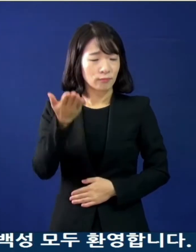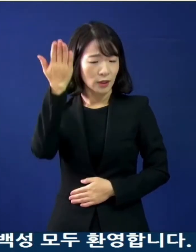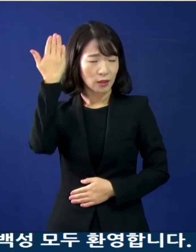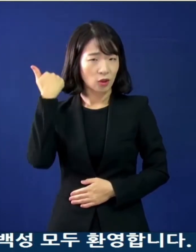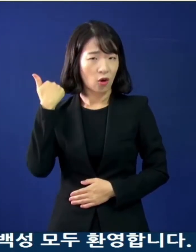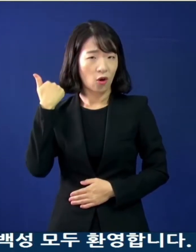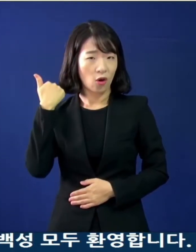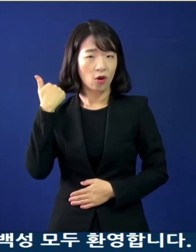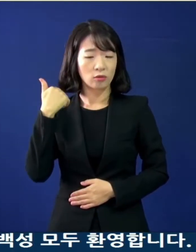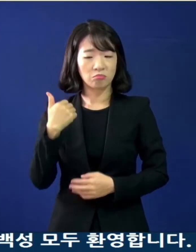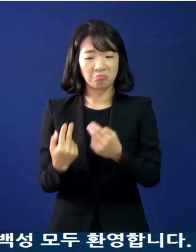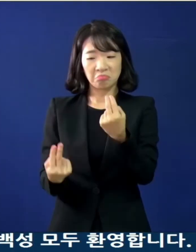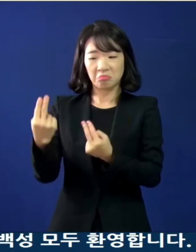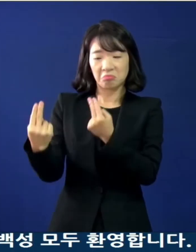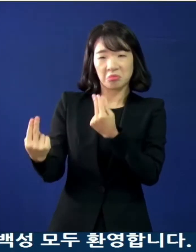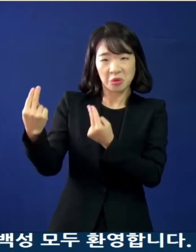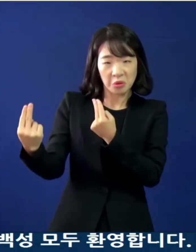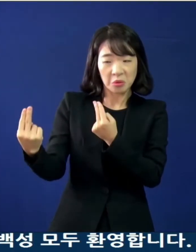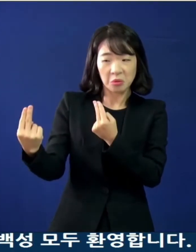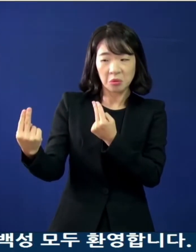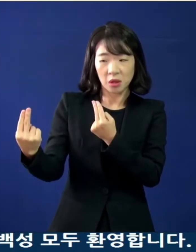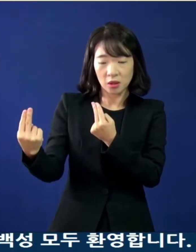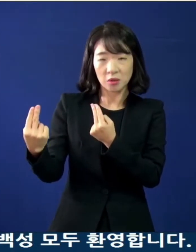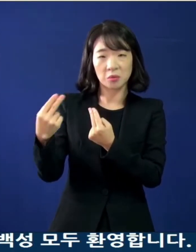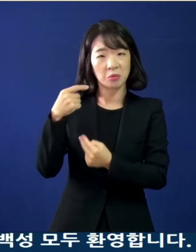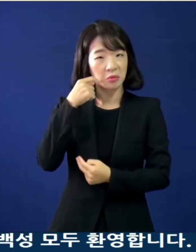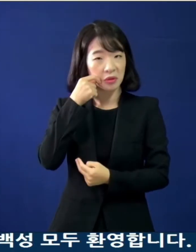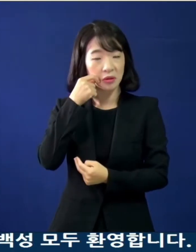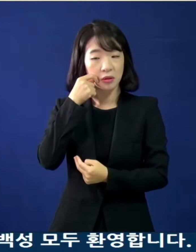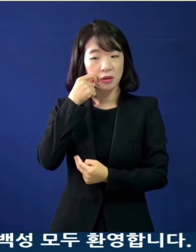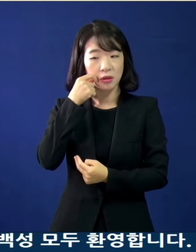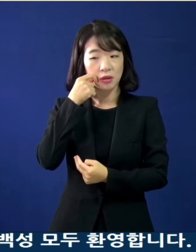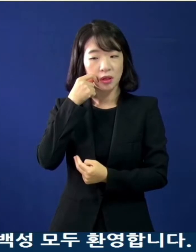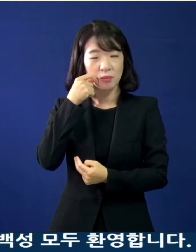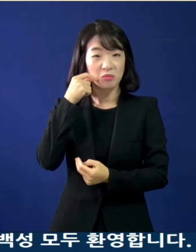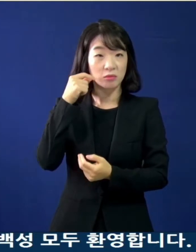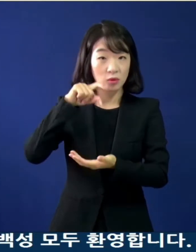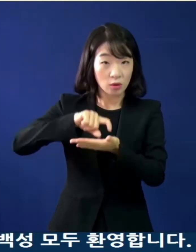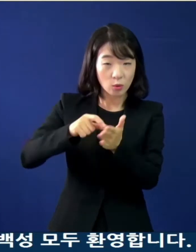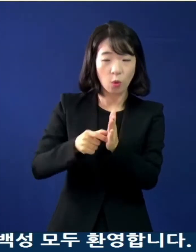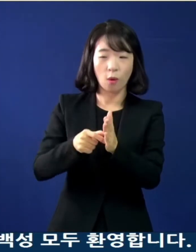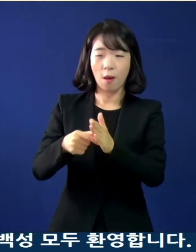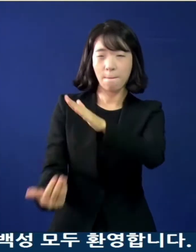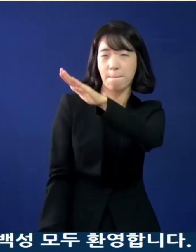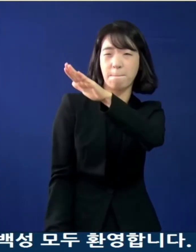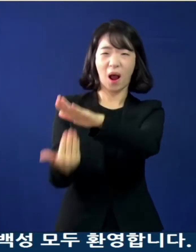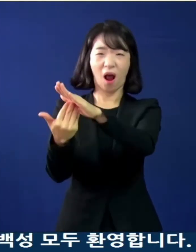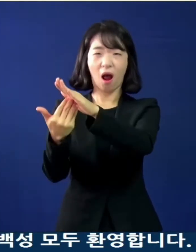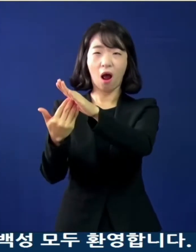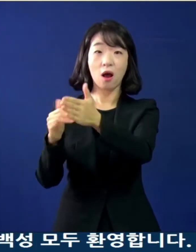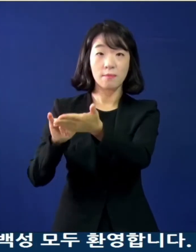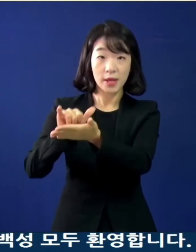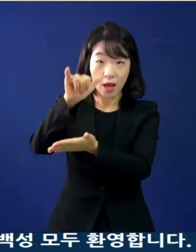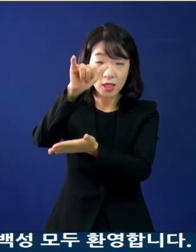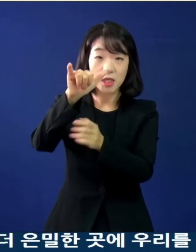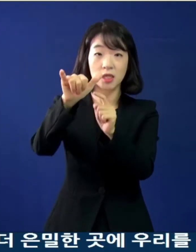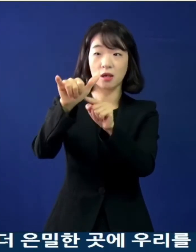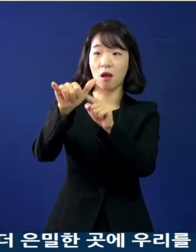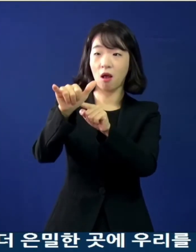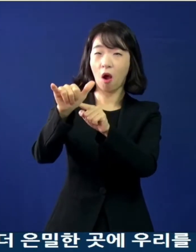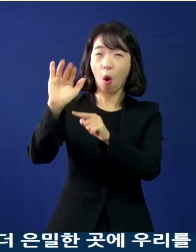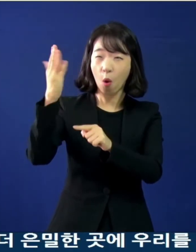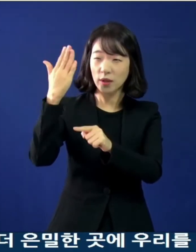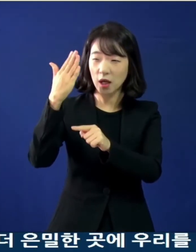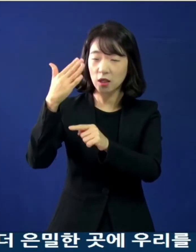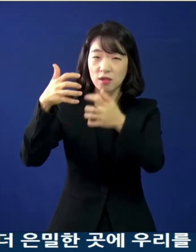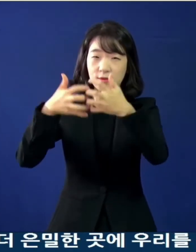이전까지는 비교할 수 없이 우수한 성능을 가진 비행기가 만들어졌습니다. 최신